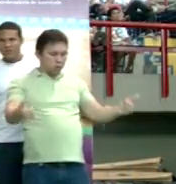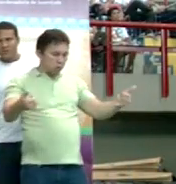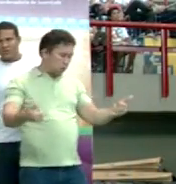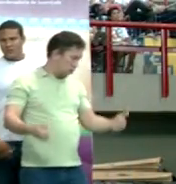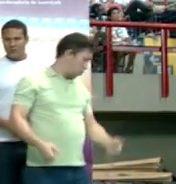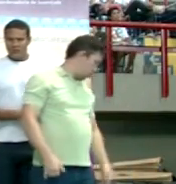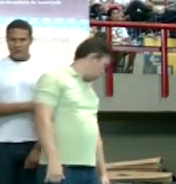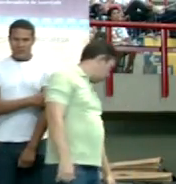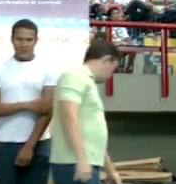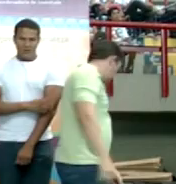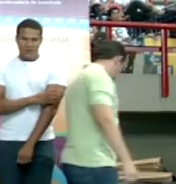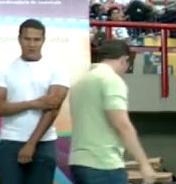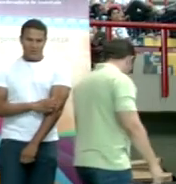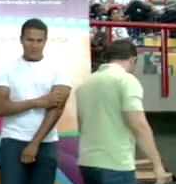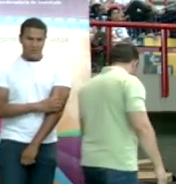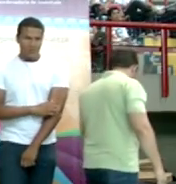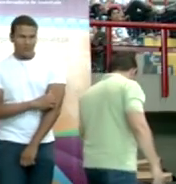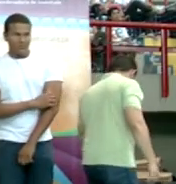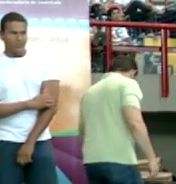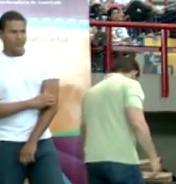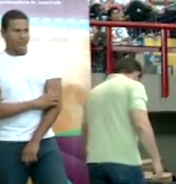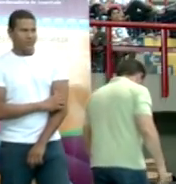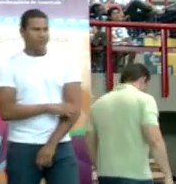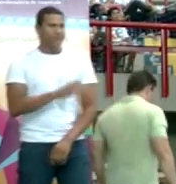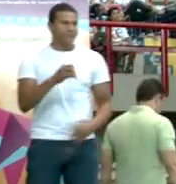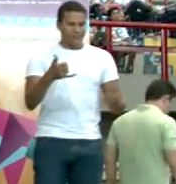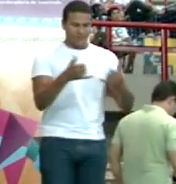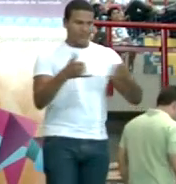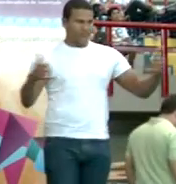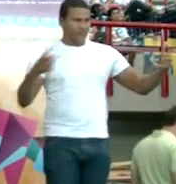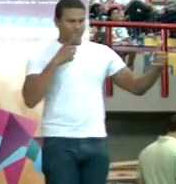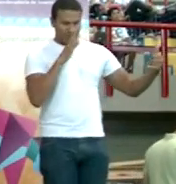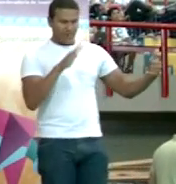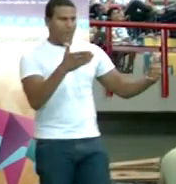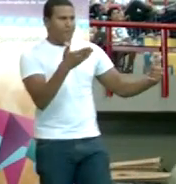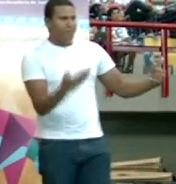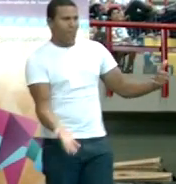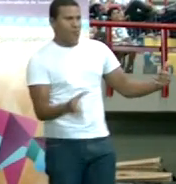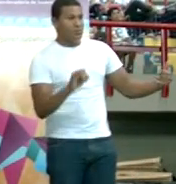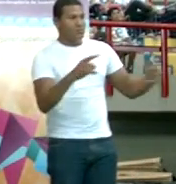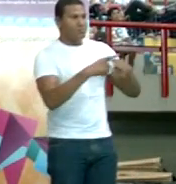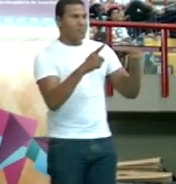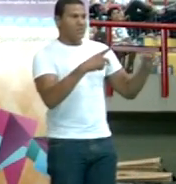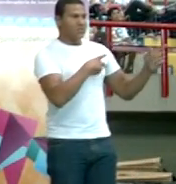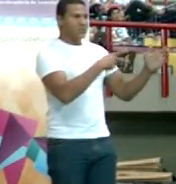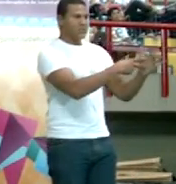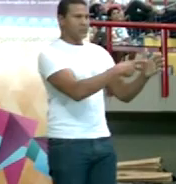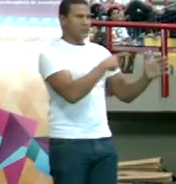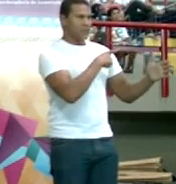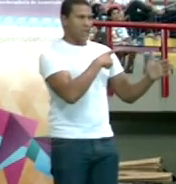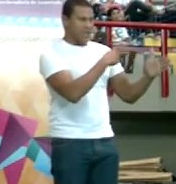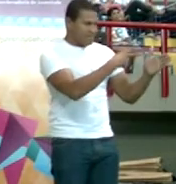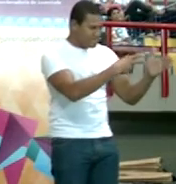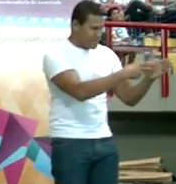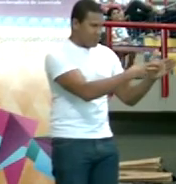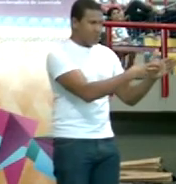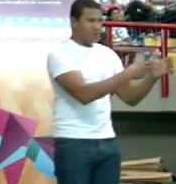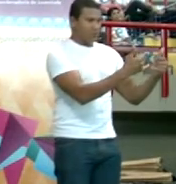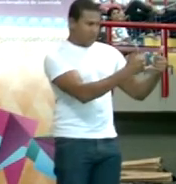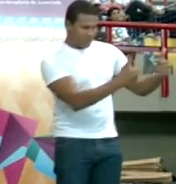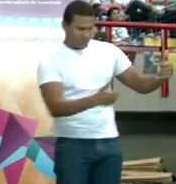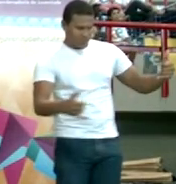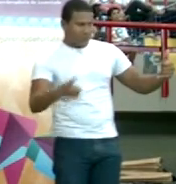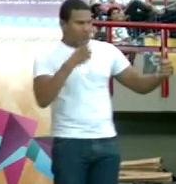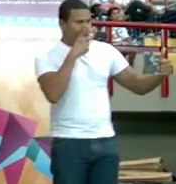e ainda está em contato com a tomada, um fio cai em contato com a tomada, Ele se movimenta, não é por causa